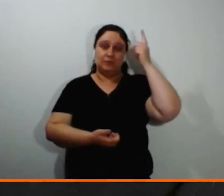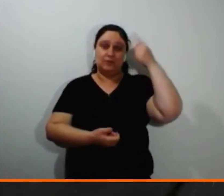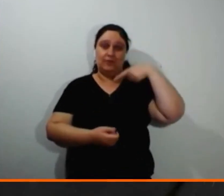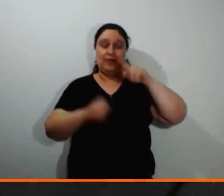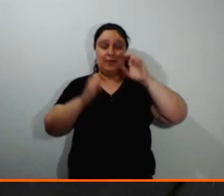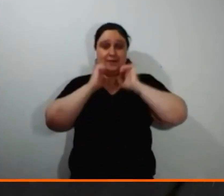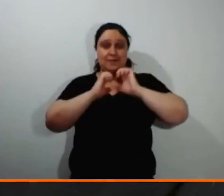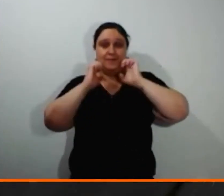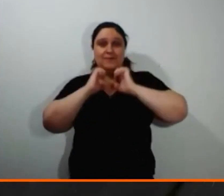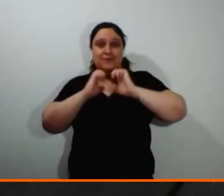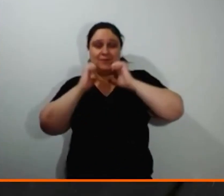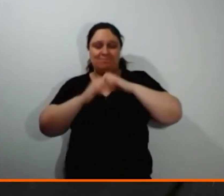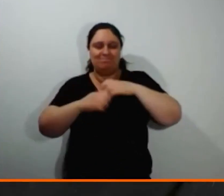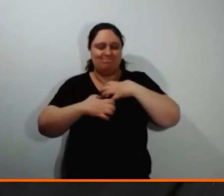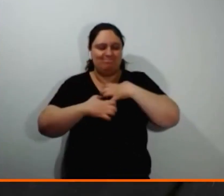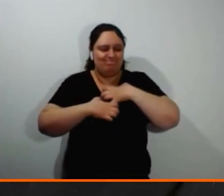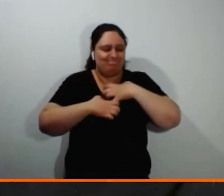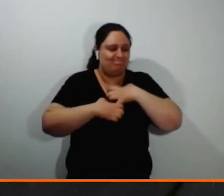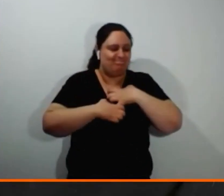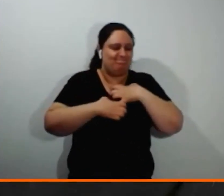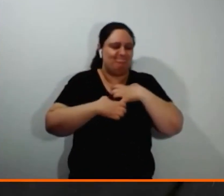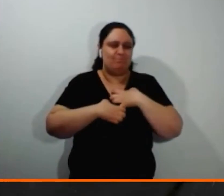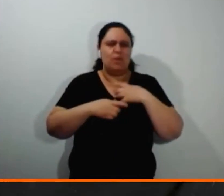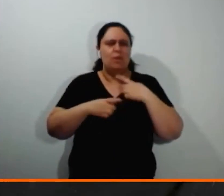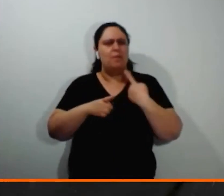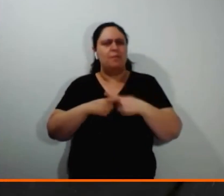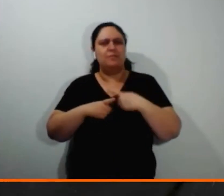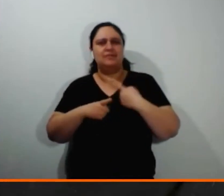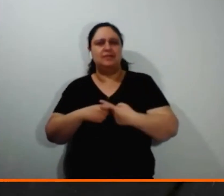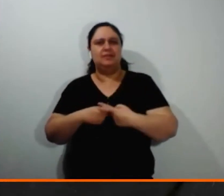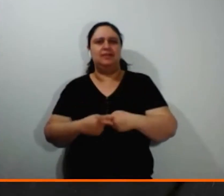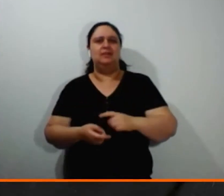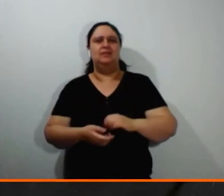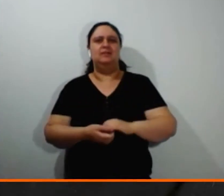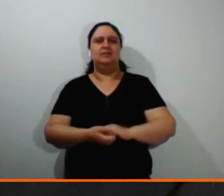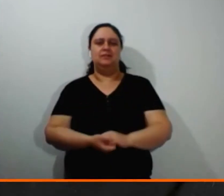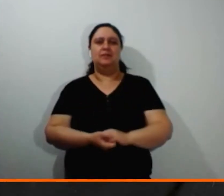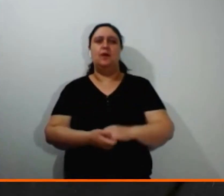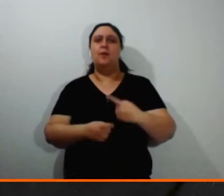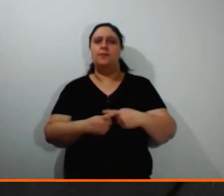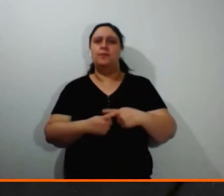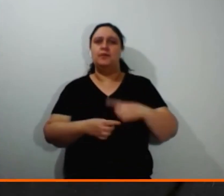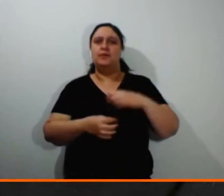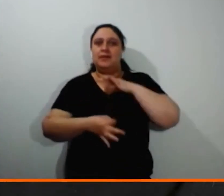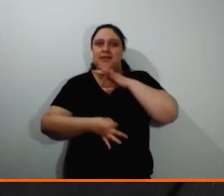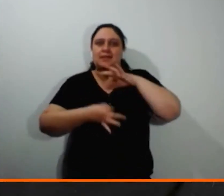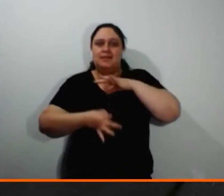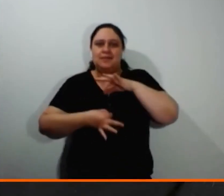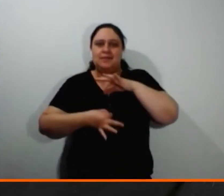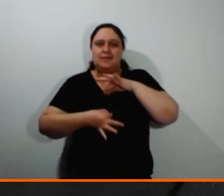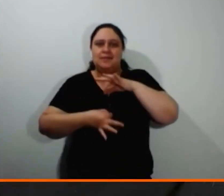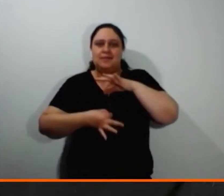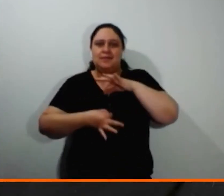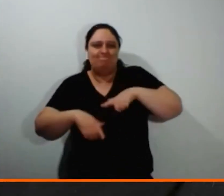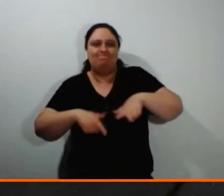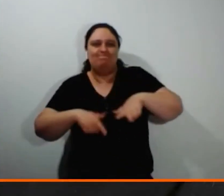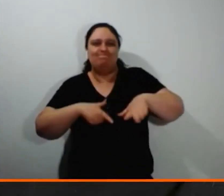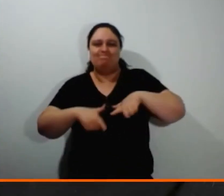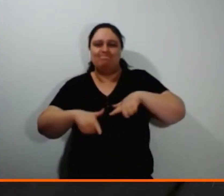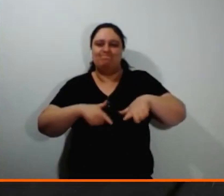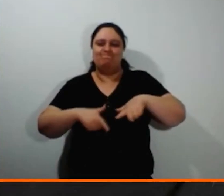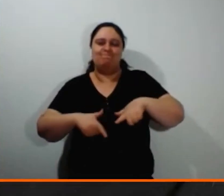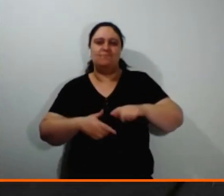tão tocados. Isso é por quê? Porque é o Espírito trabalhando. Amém? Então, irmãos, não tenha medo de pregar